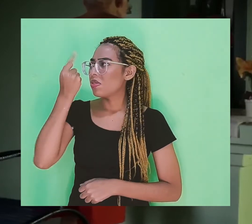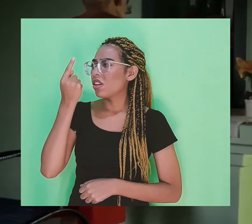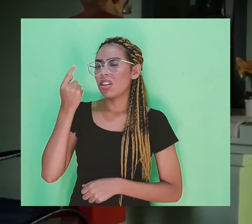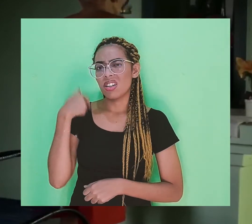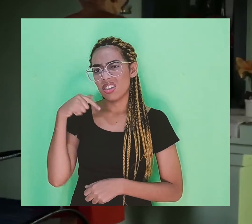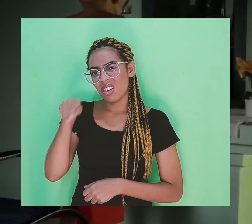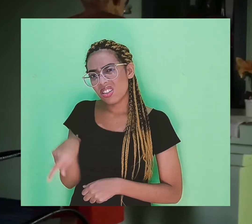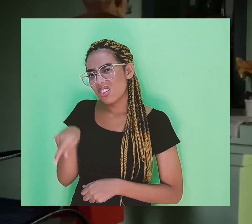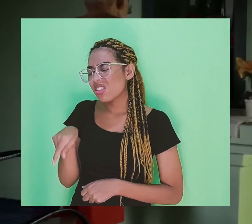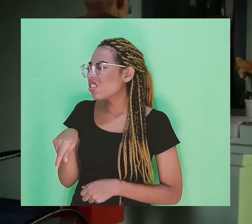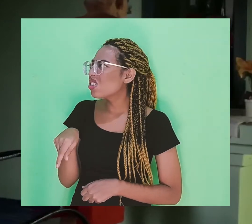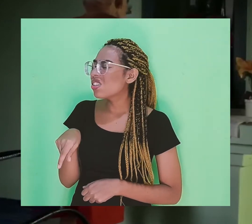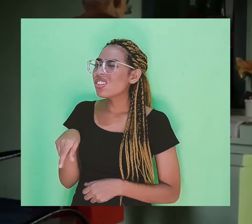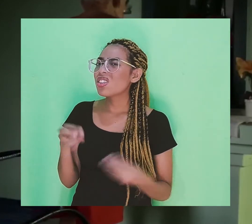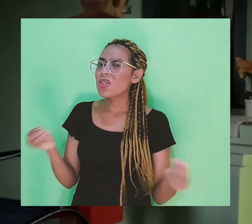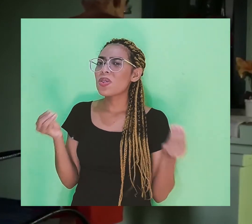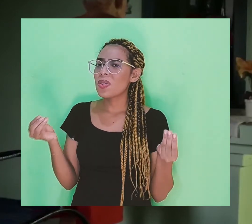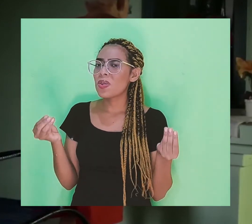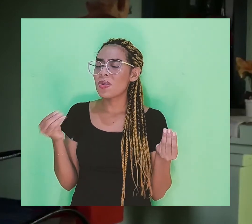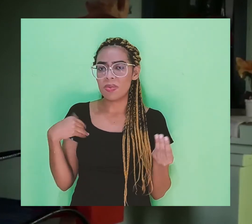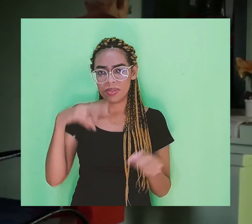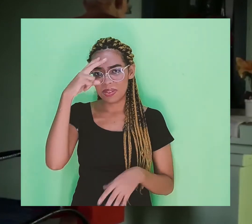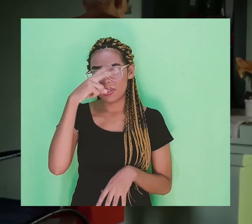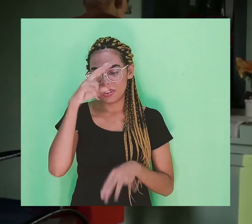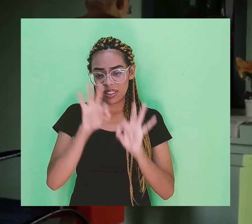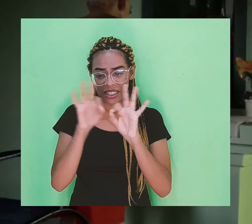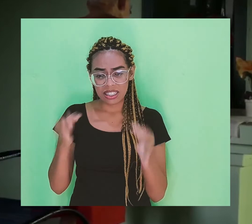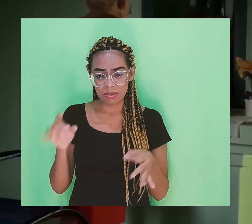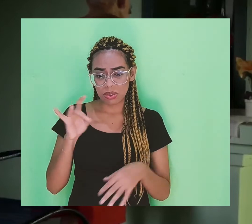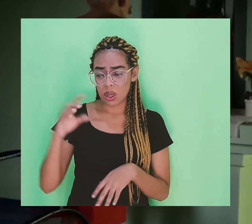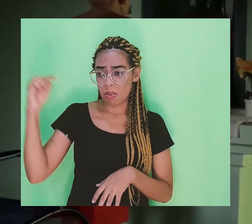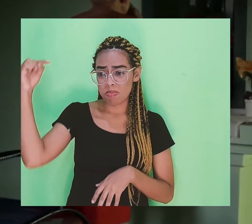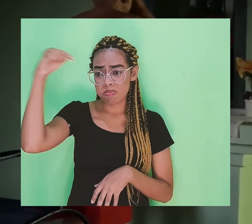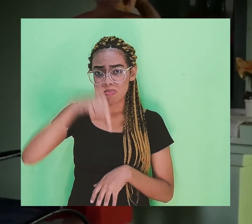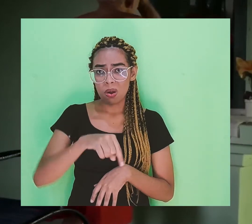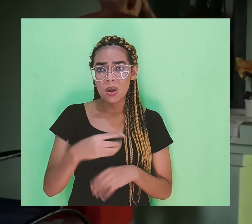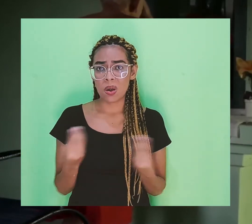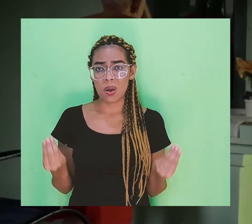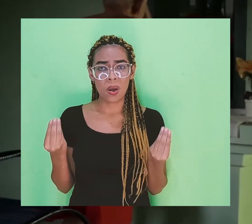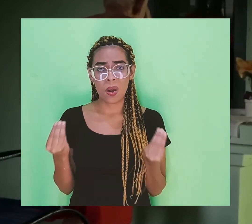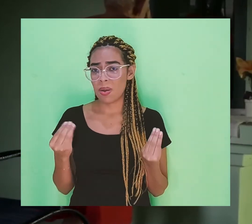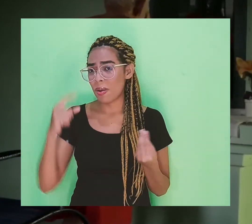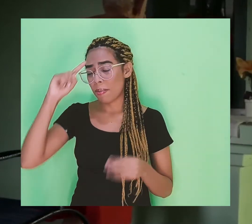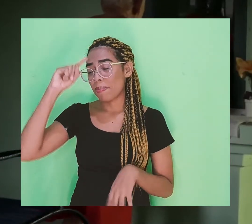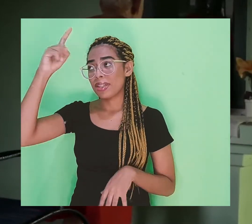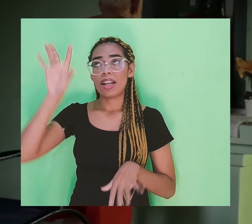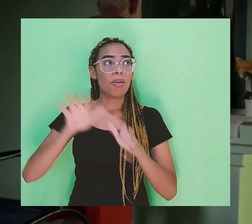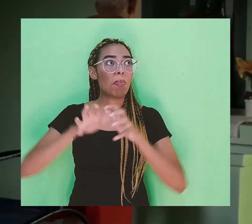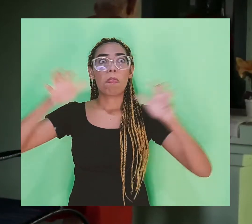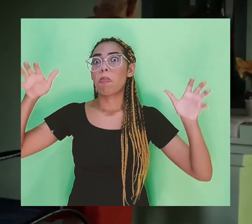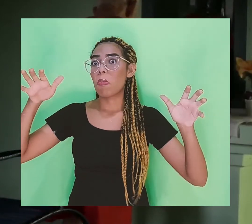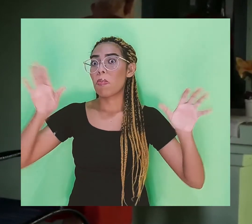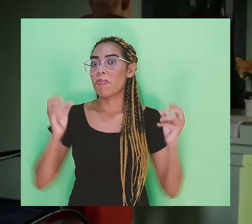gente, mas era aqui? Como assim? Aí era só uma bica, era só um cano com a parede cheia de pedras. E eu, nossa,